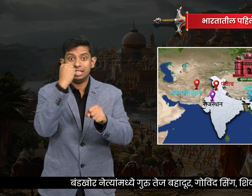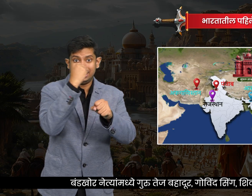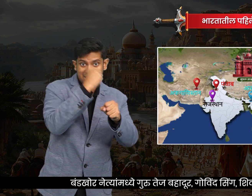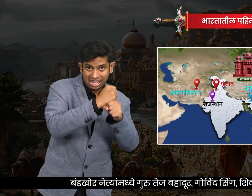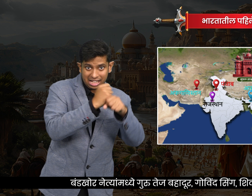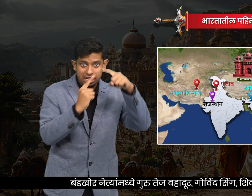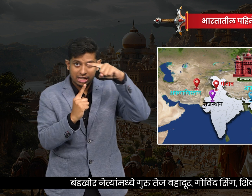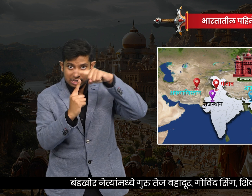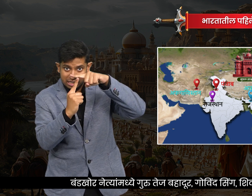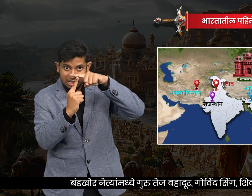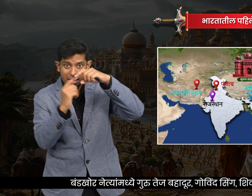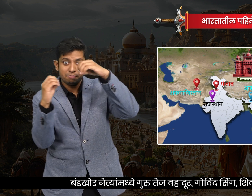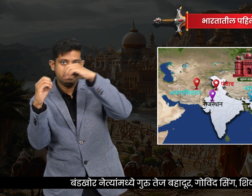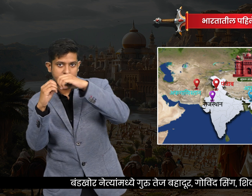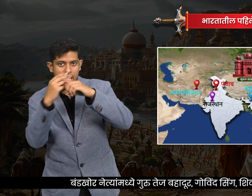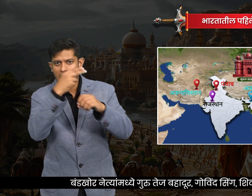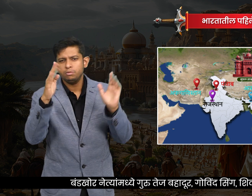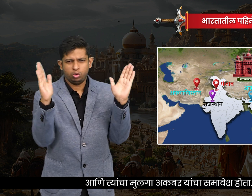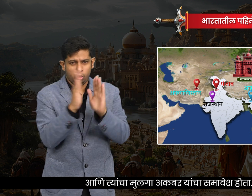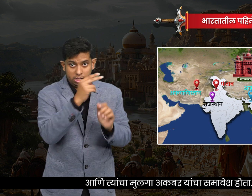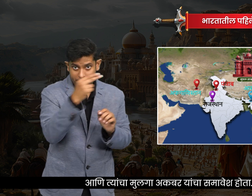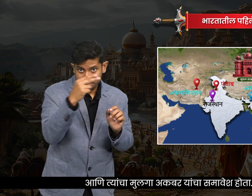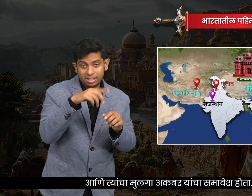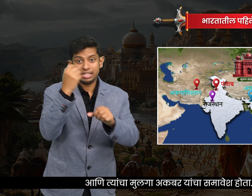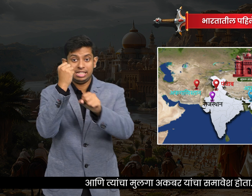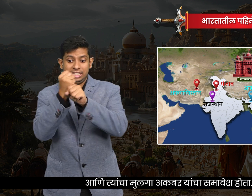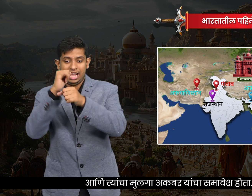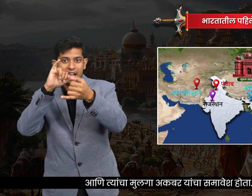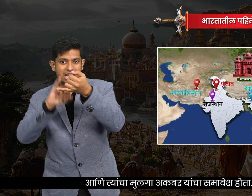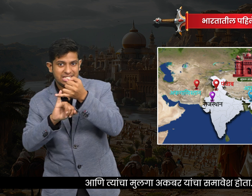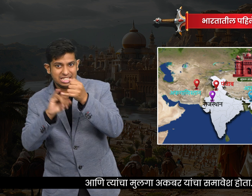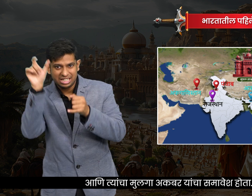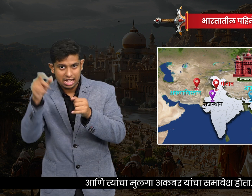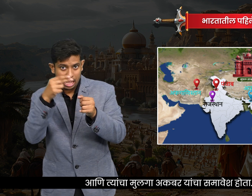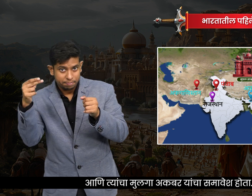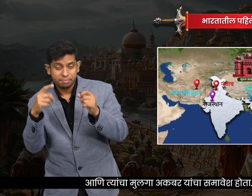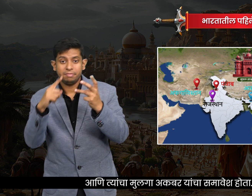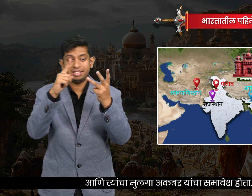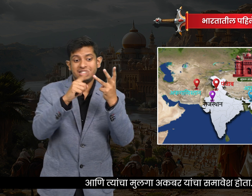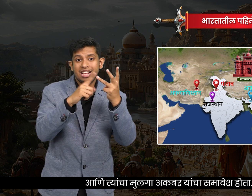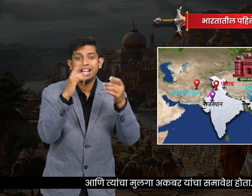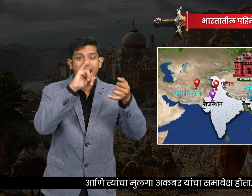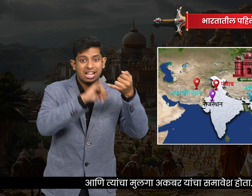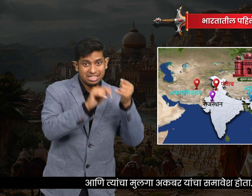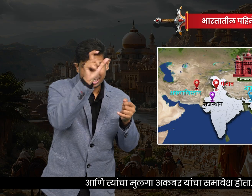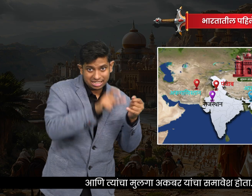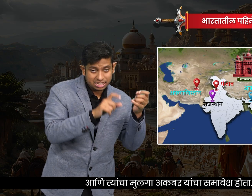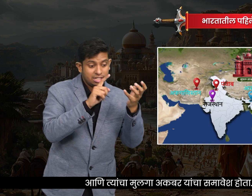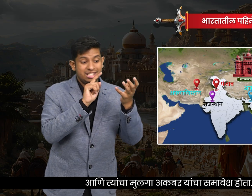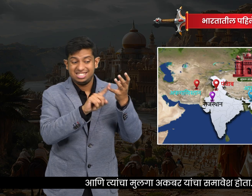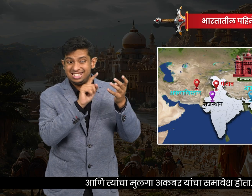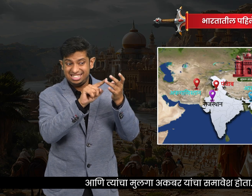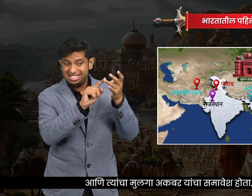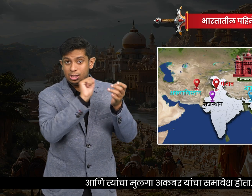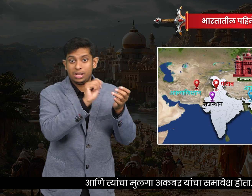नेत्यांमध्ये गुरु तेज बहादूर, गोविंद सिंग, शिवाजी आणि त्यांचा मुलगा अकबर यांचा समावेश होता.